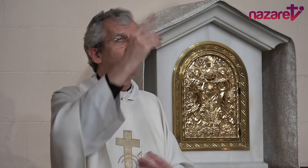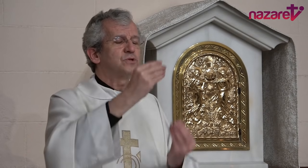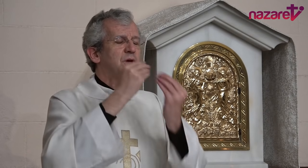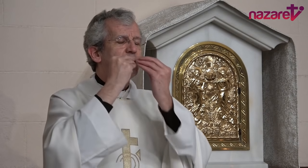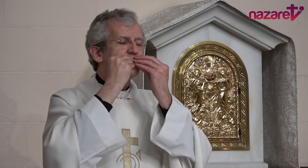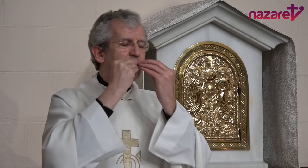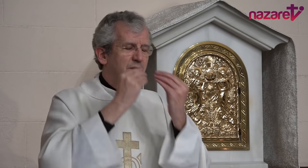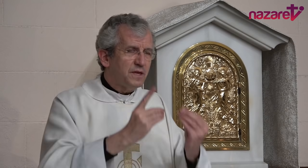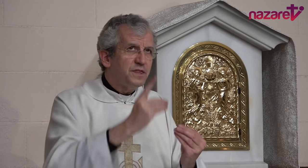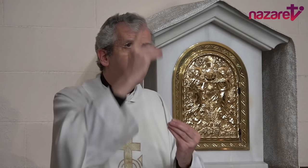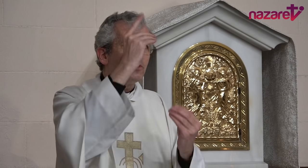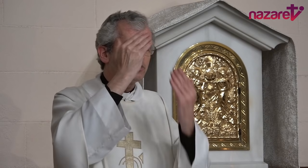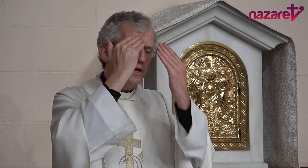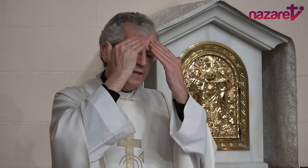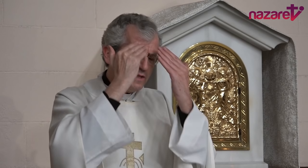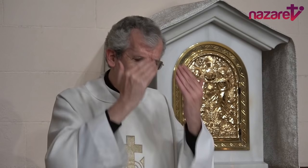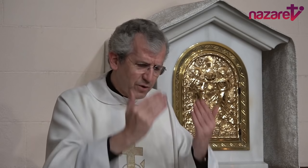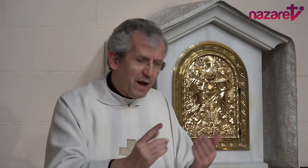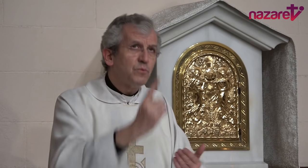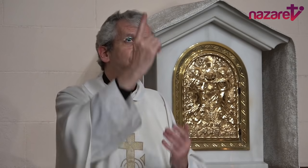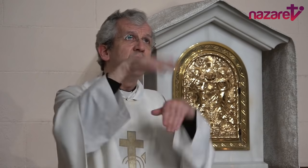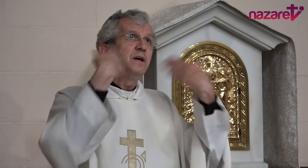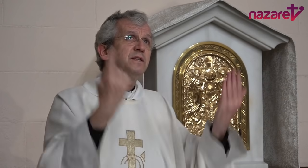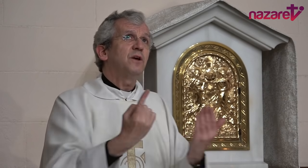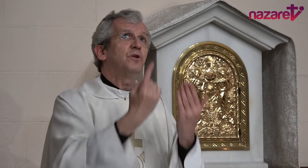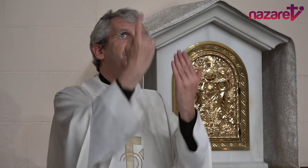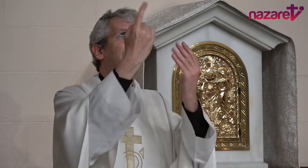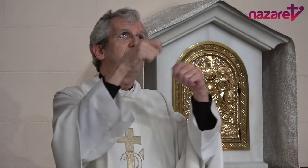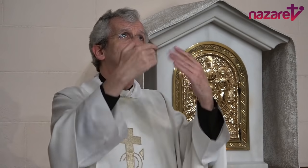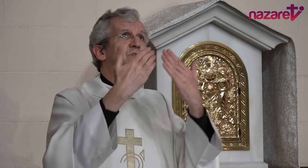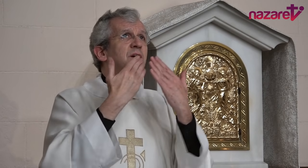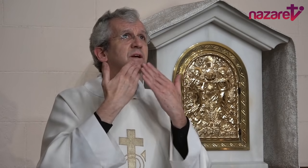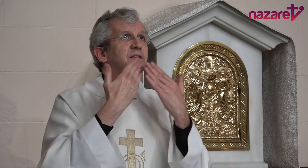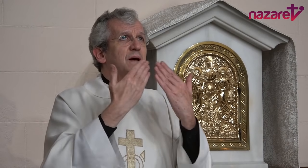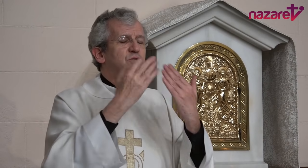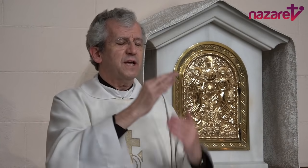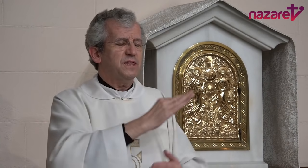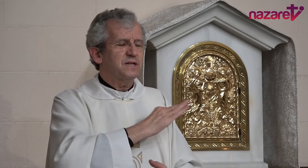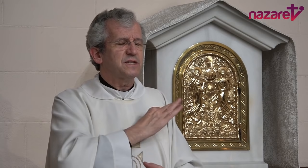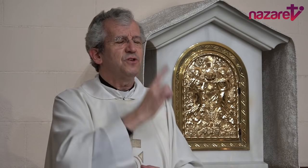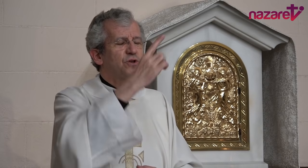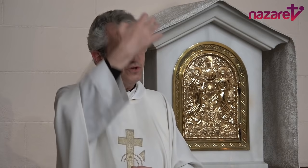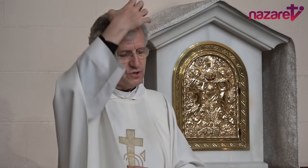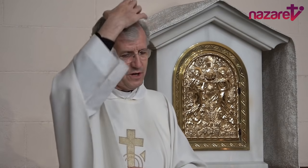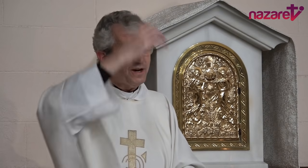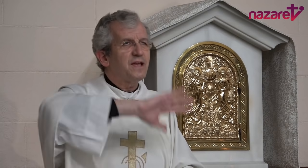alabamos, te bendecimos, te adoramos, te glorificamos. Te damos gracias, Señor Dios,